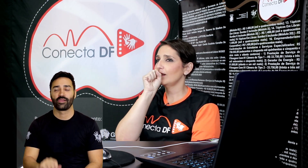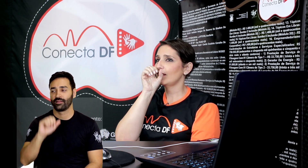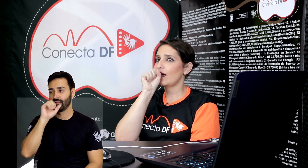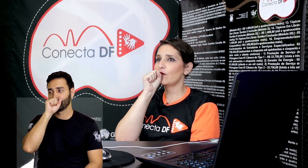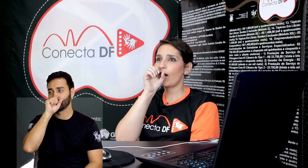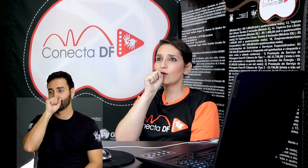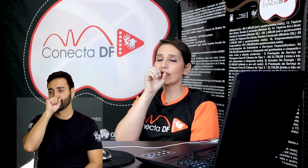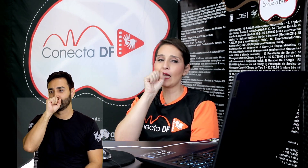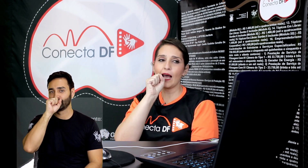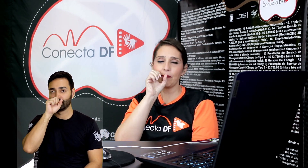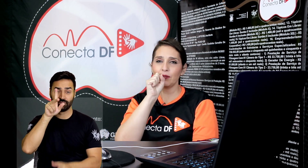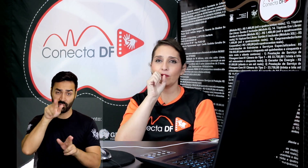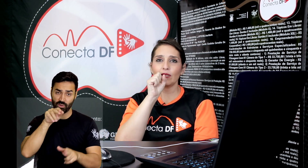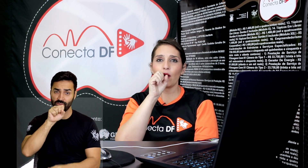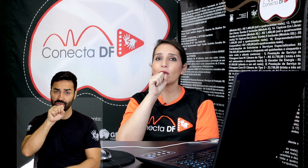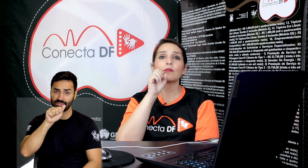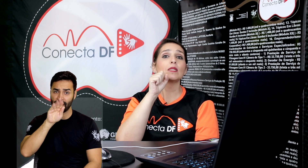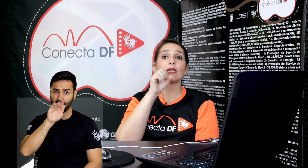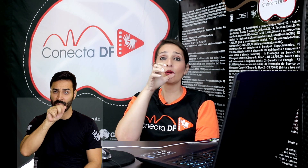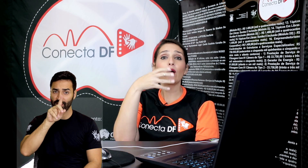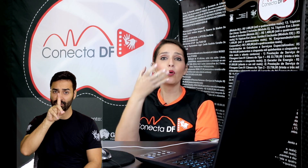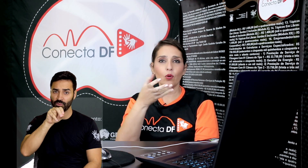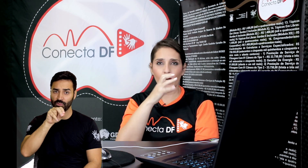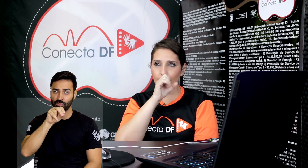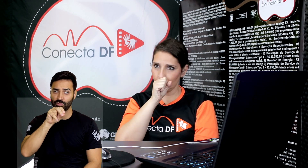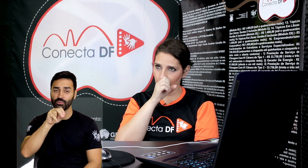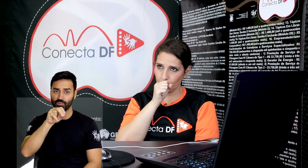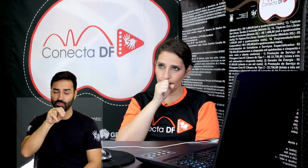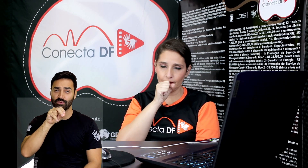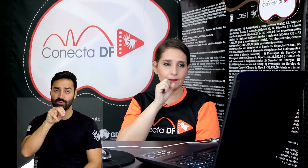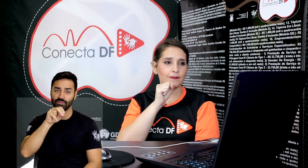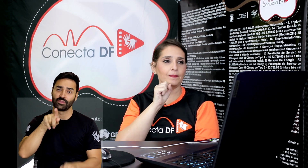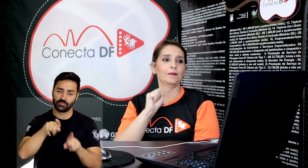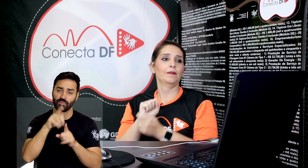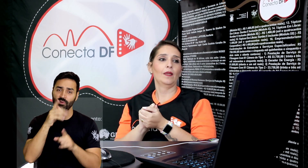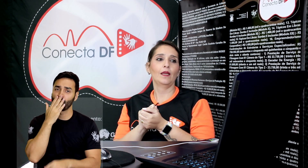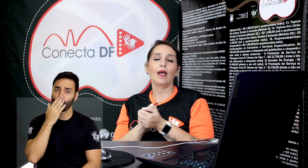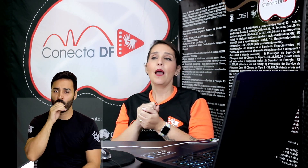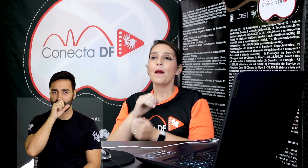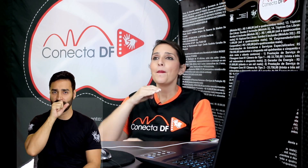Laranja, que é igual ao sábado, que é o mesmo sinal da cor laranja.